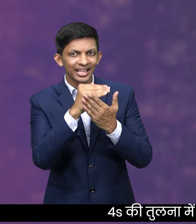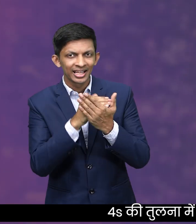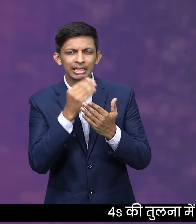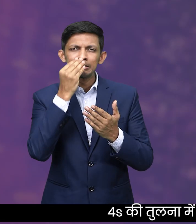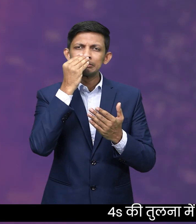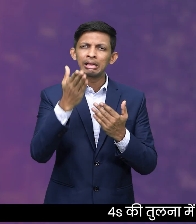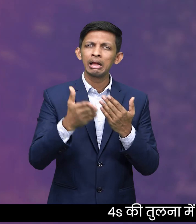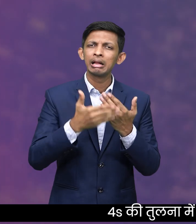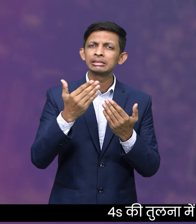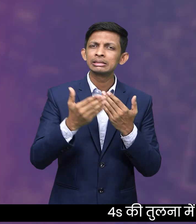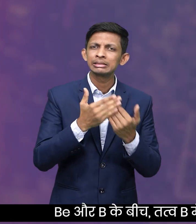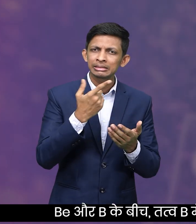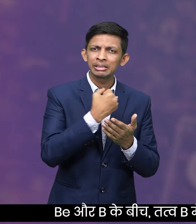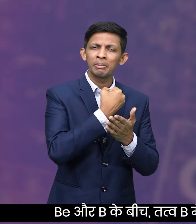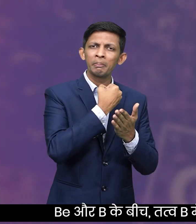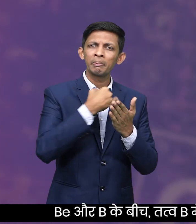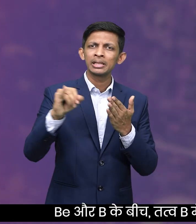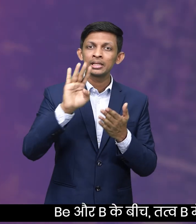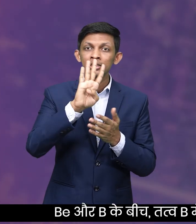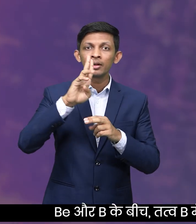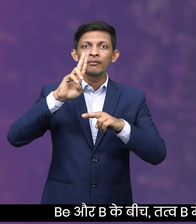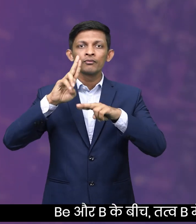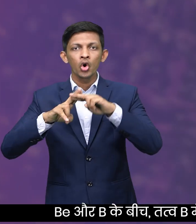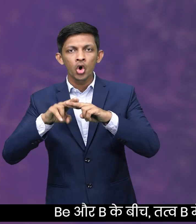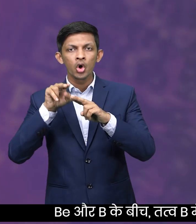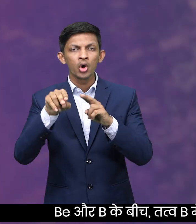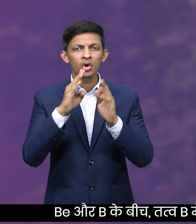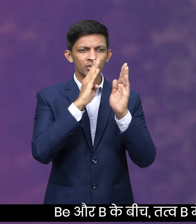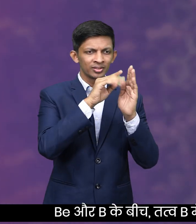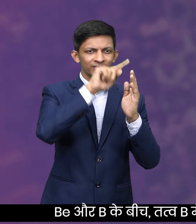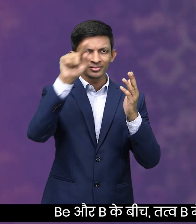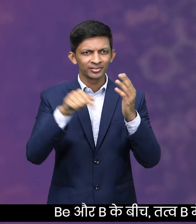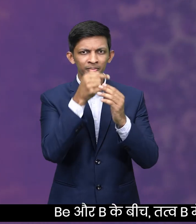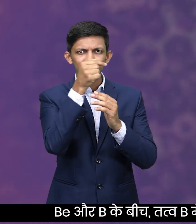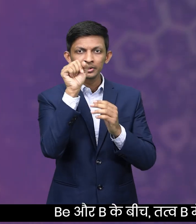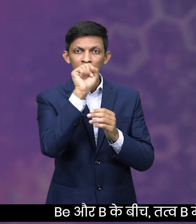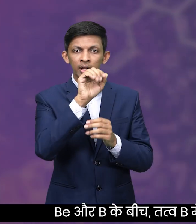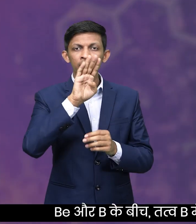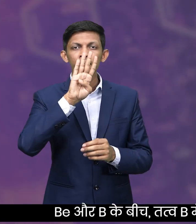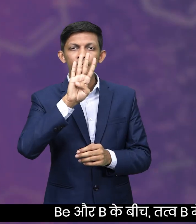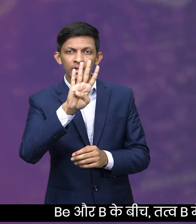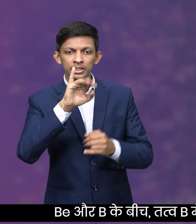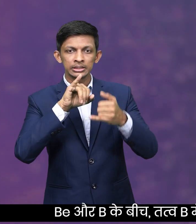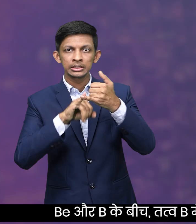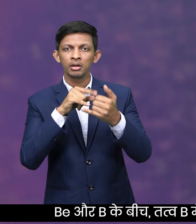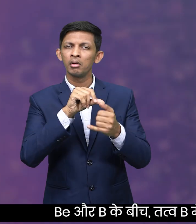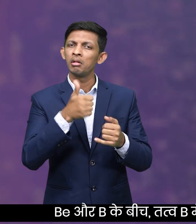निकालना आसान है। Be और B के बीच तत्व B में 2s की तुलना में 2p की